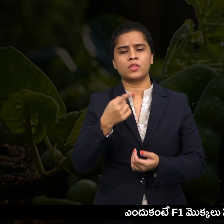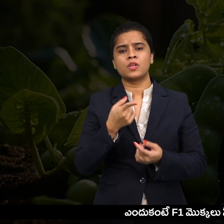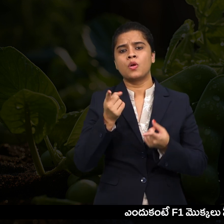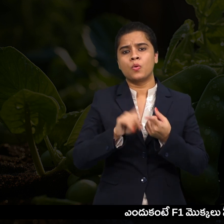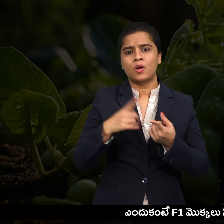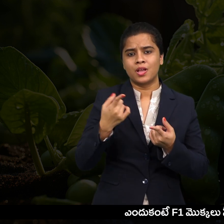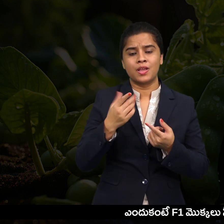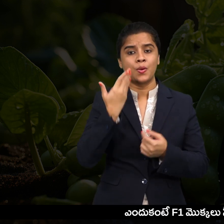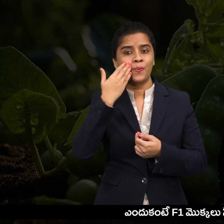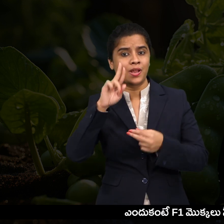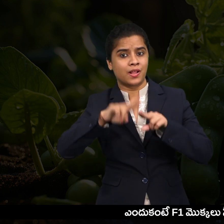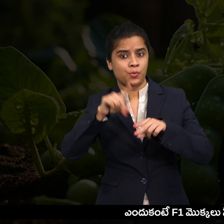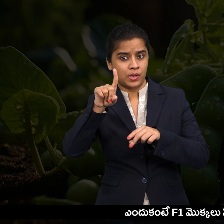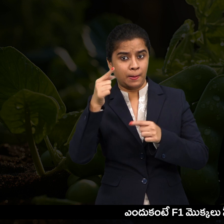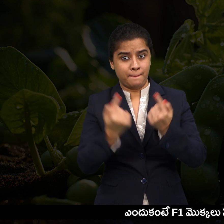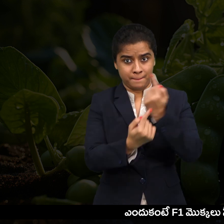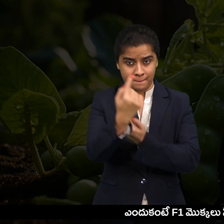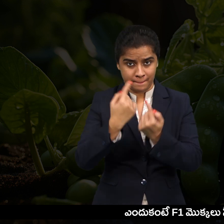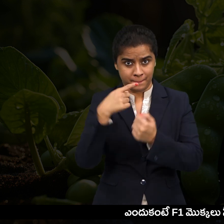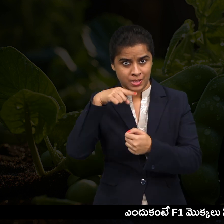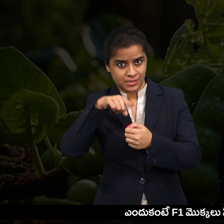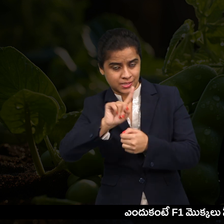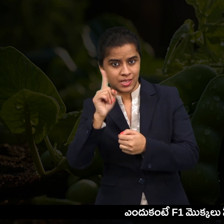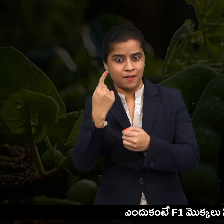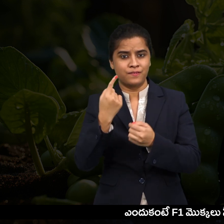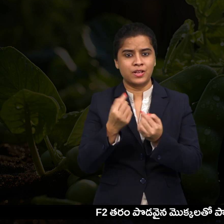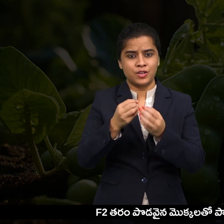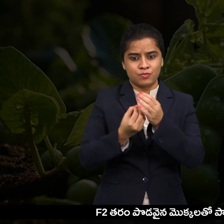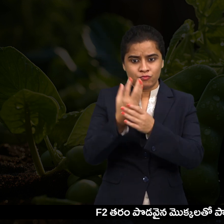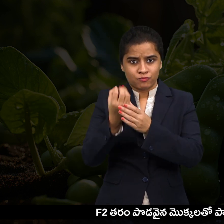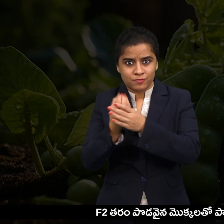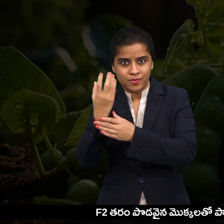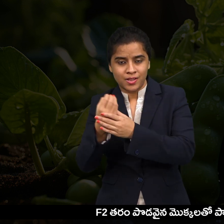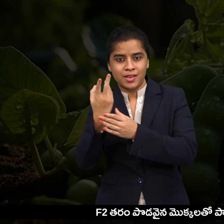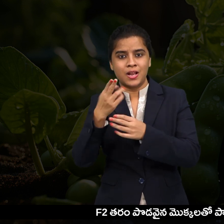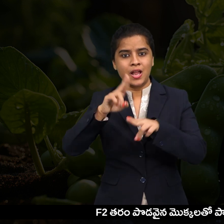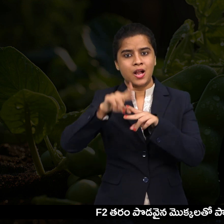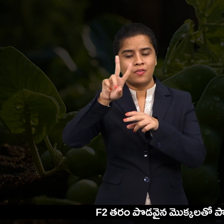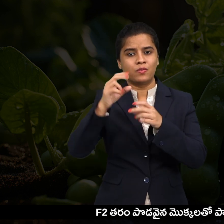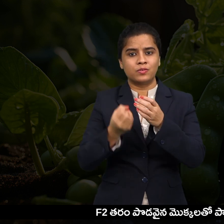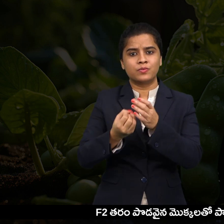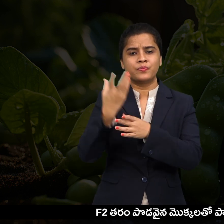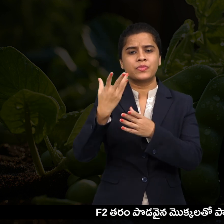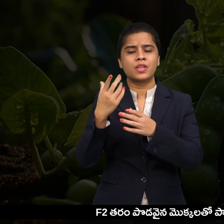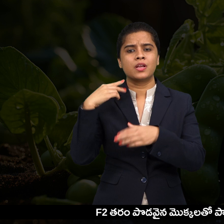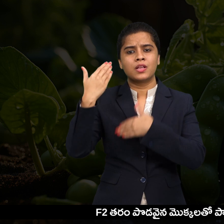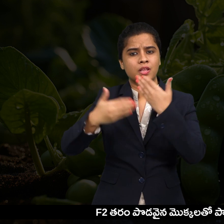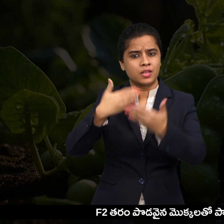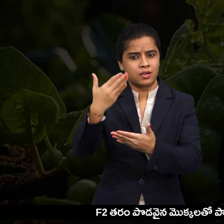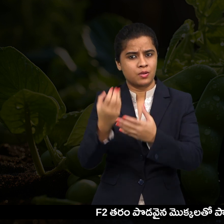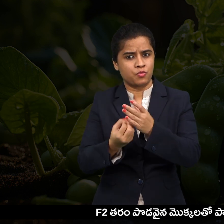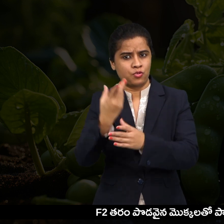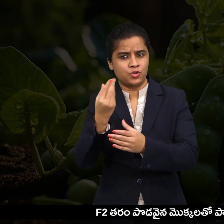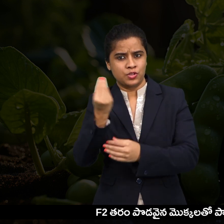ఎందుకంటే F1 మొక్కలు స్వీయ పరాగ సంపర్కం చేసినప్పుడు F2 తరం పొడవైన మొక్కలతో పాటు